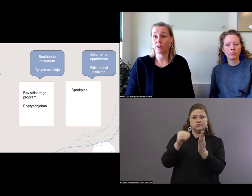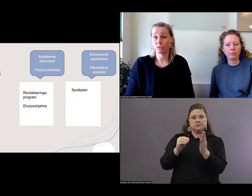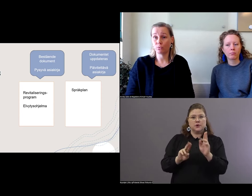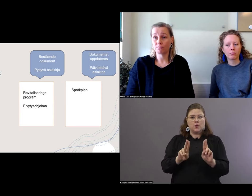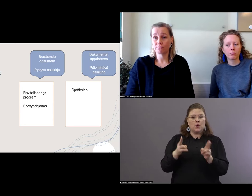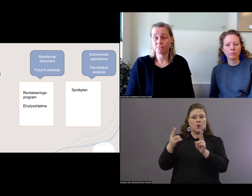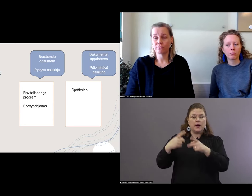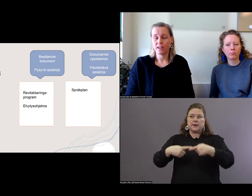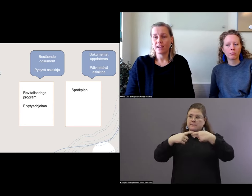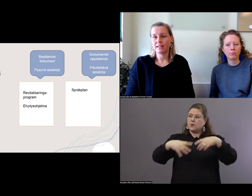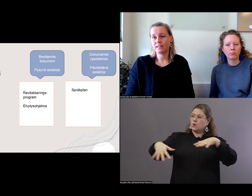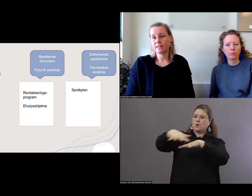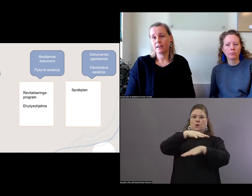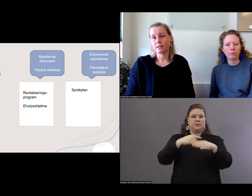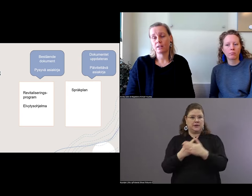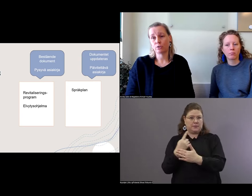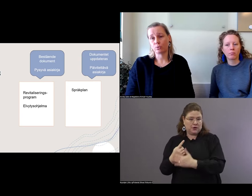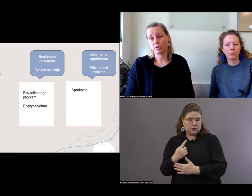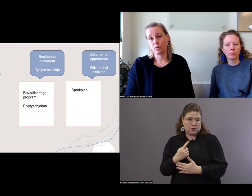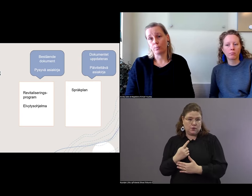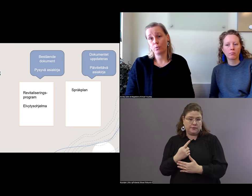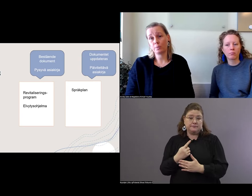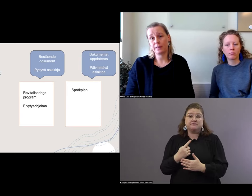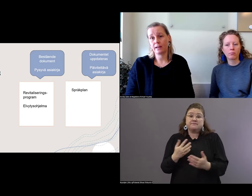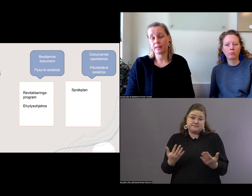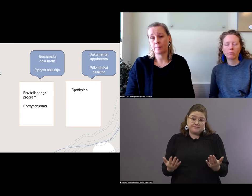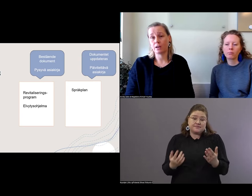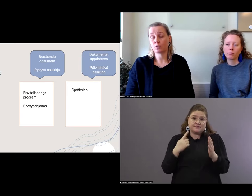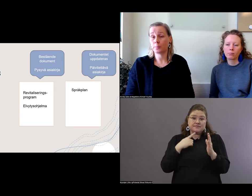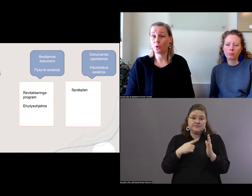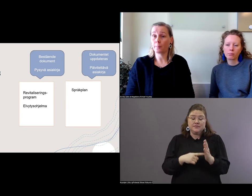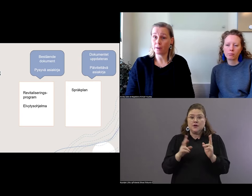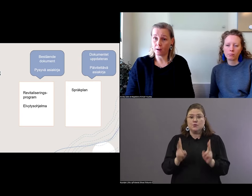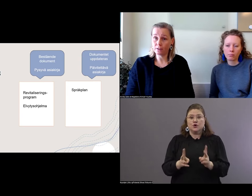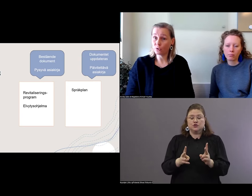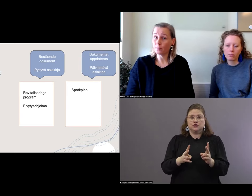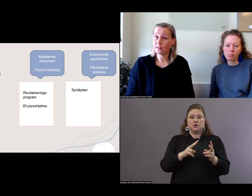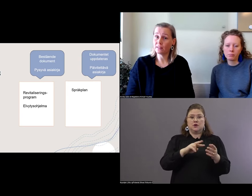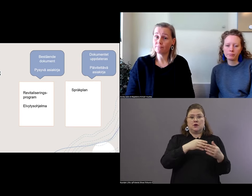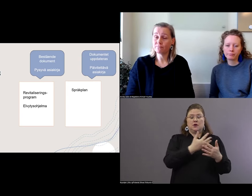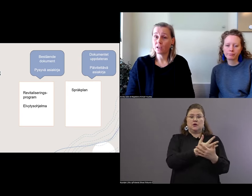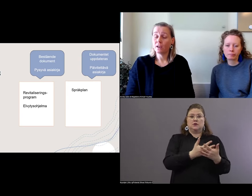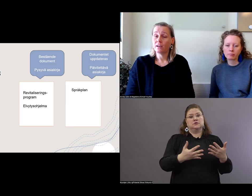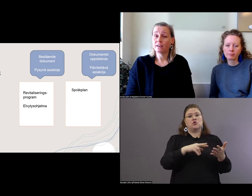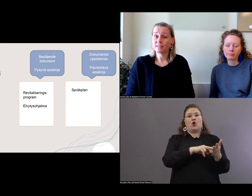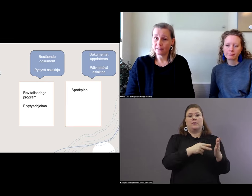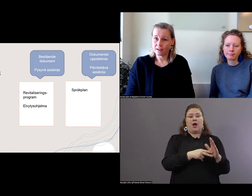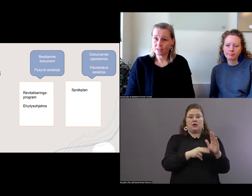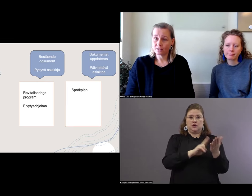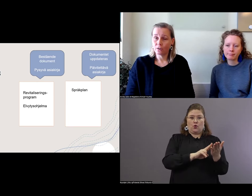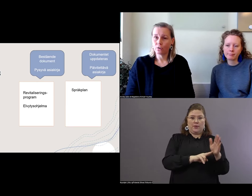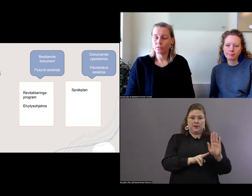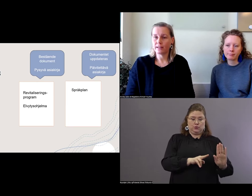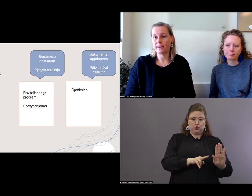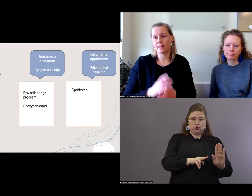mitä tapahtuu. Eli sen takia tarkoituksena on myös pitää tämä språkplan-dokumentti, ja se